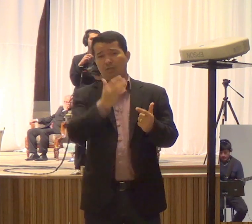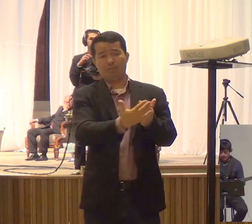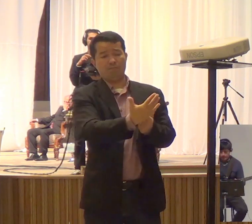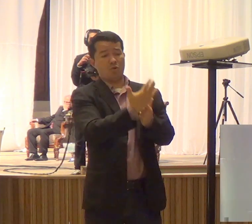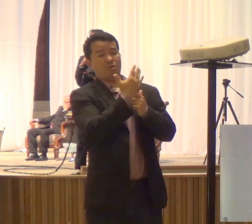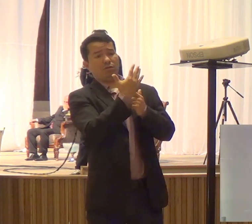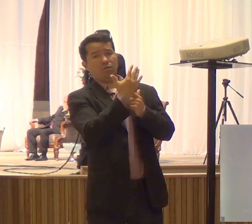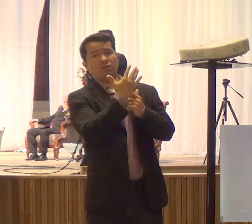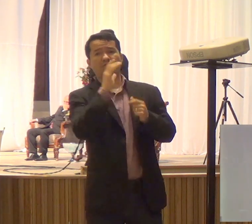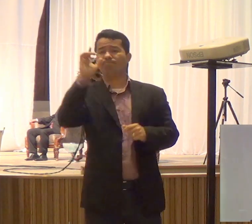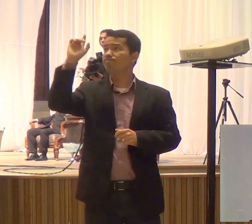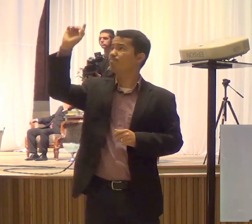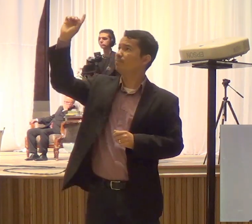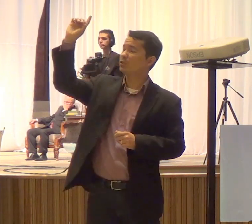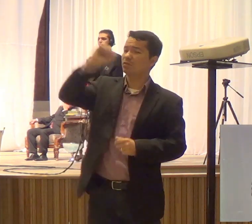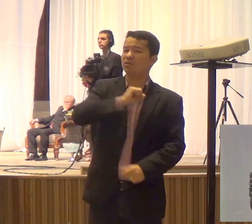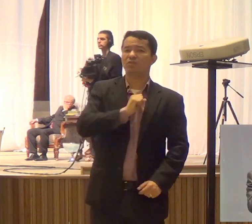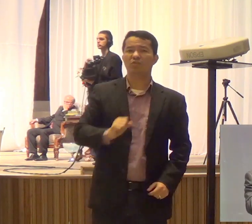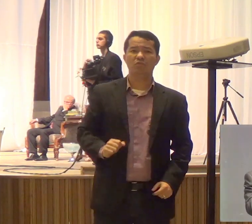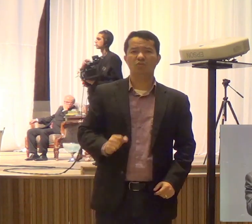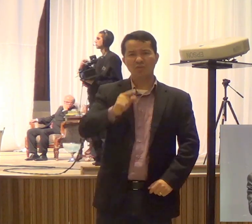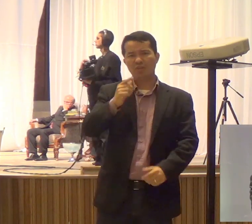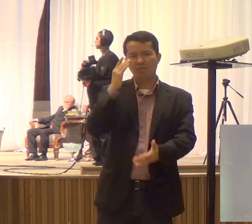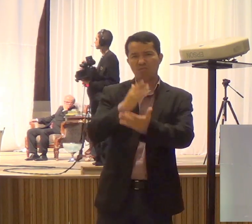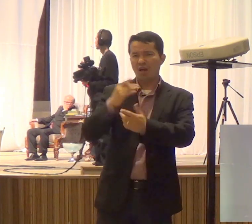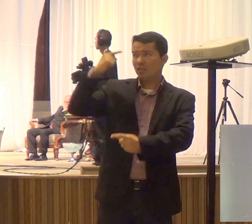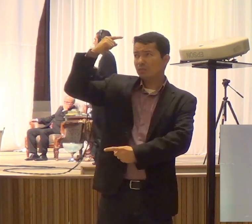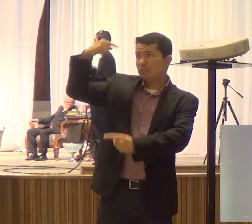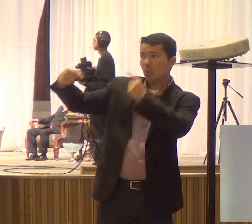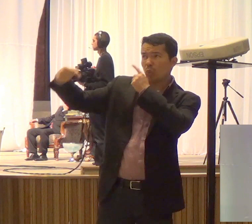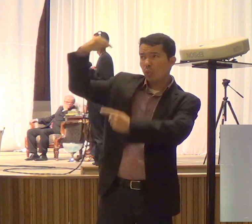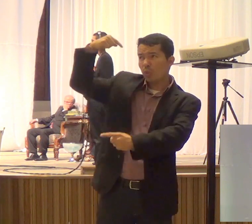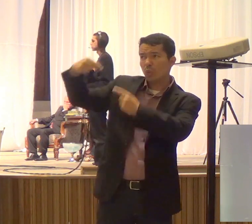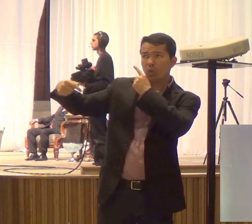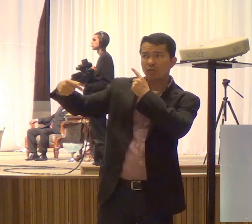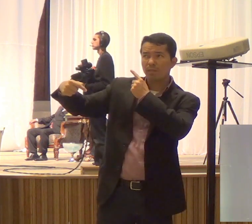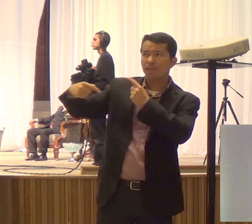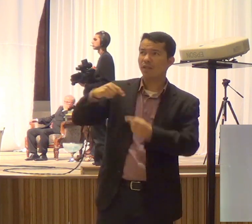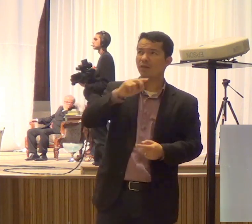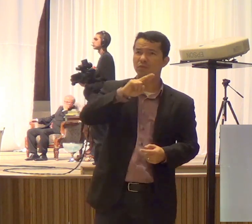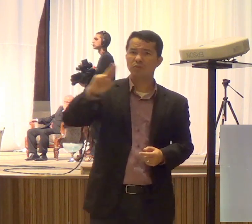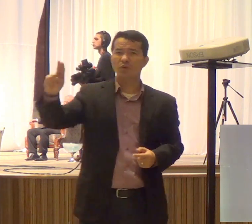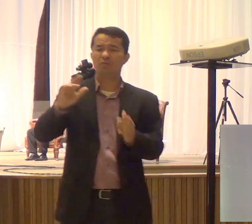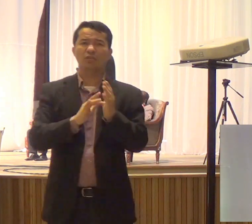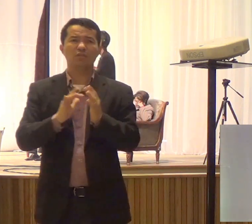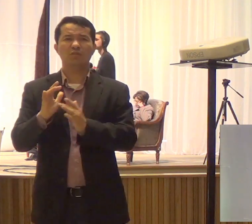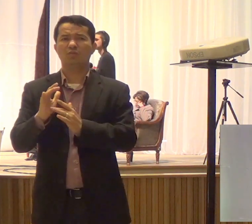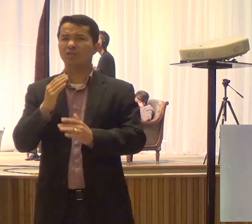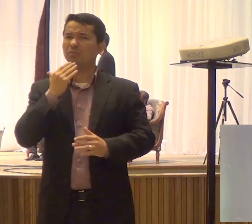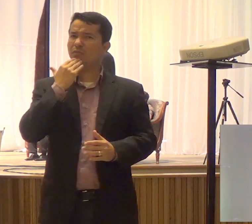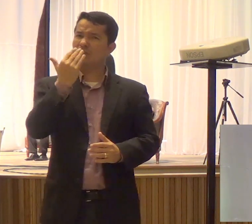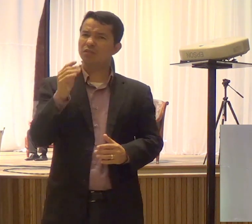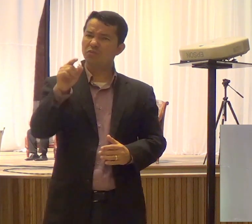pronto. E a gente vai parar de resistir. Em nome de Jesus, eu quero te convidar a ficar em pé junto